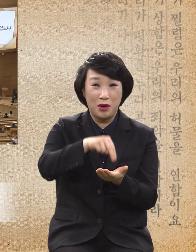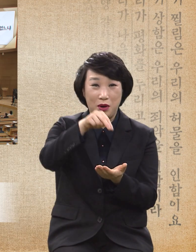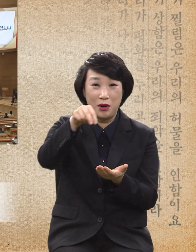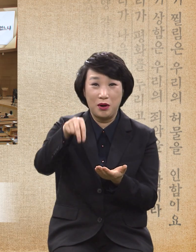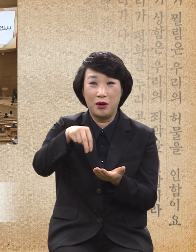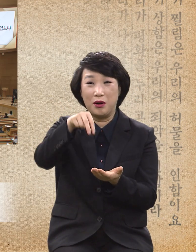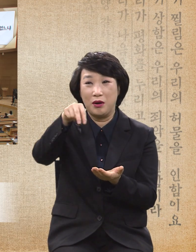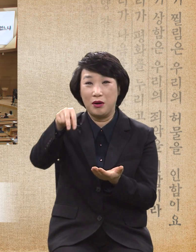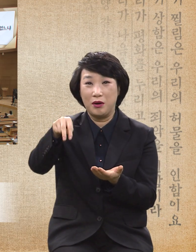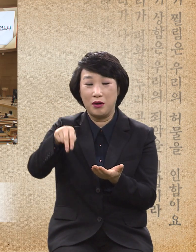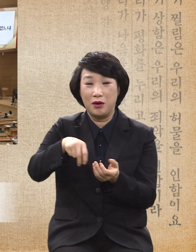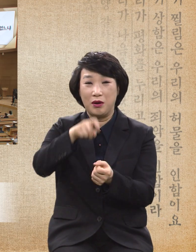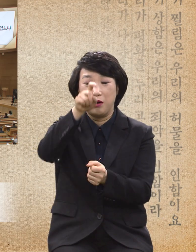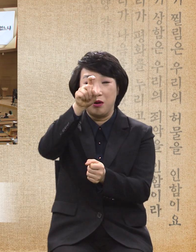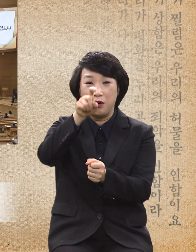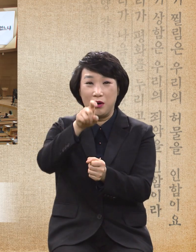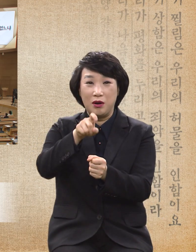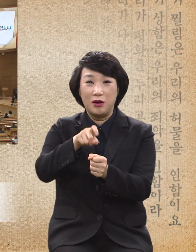헤매이며